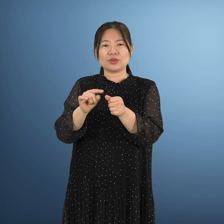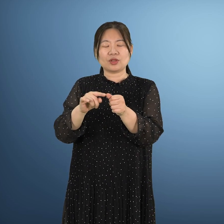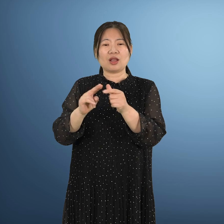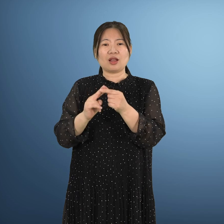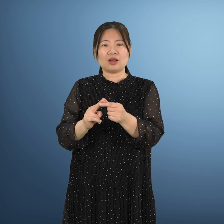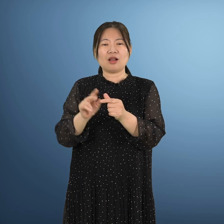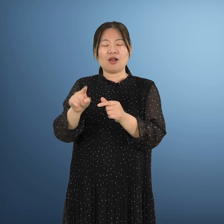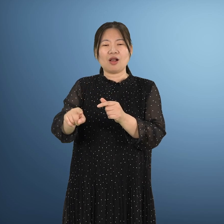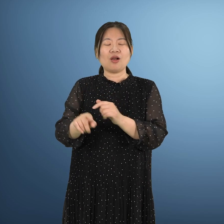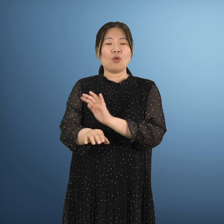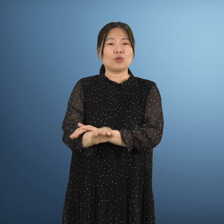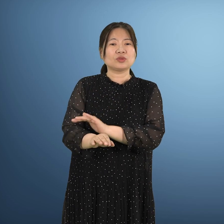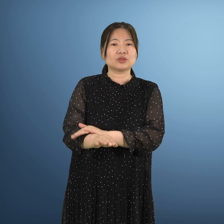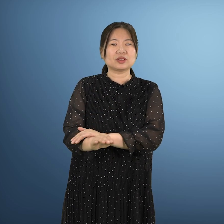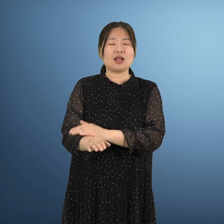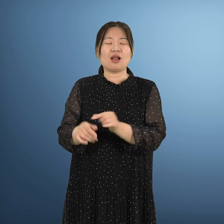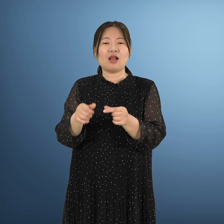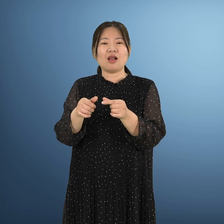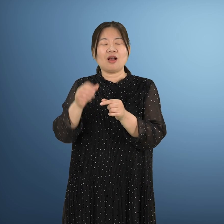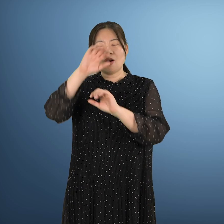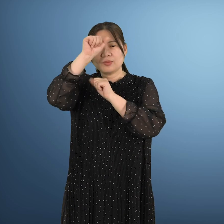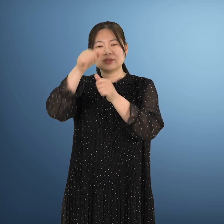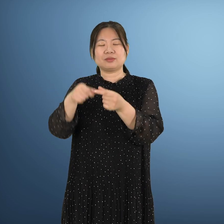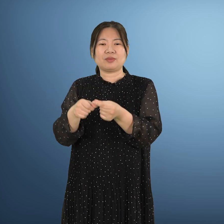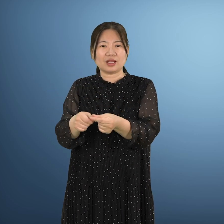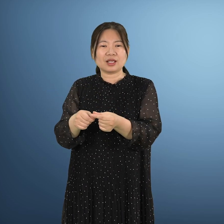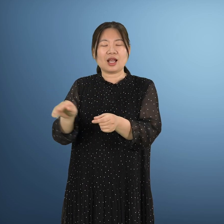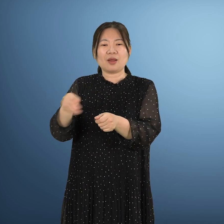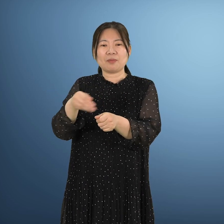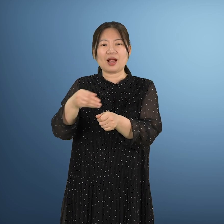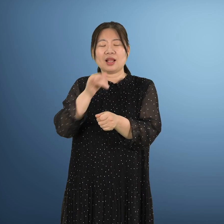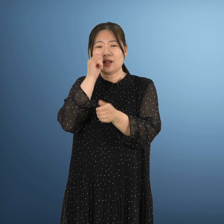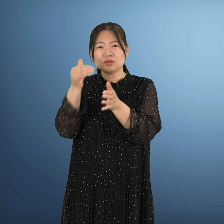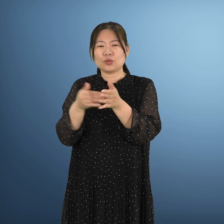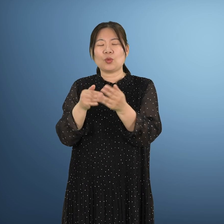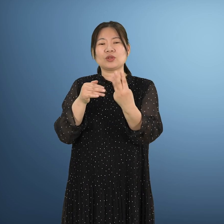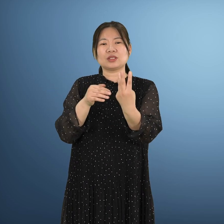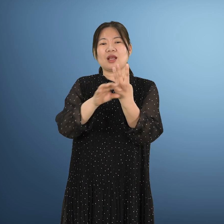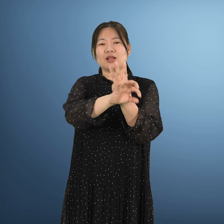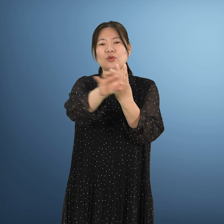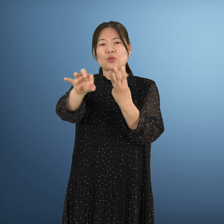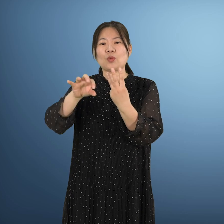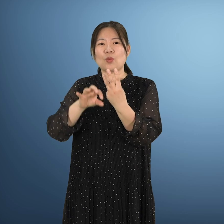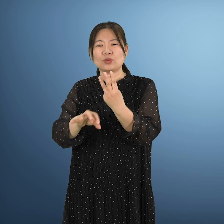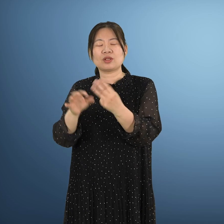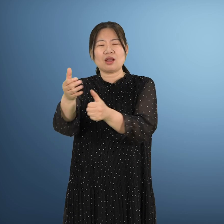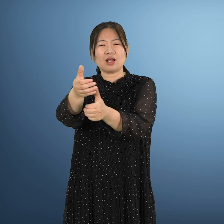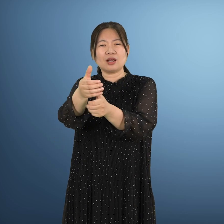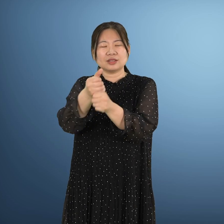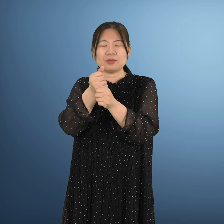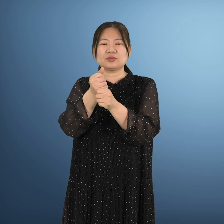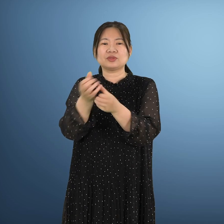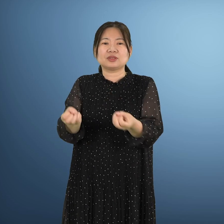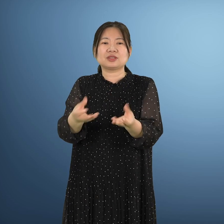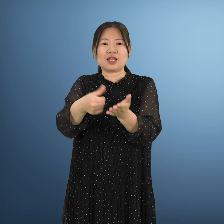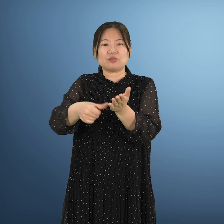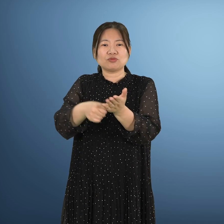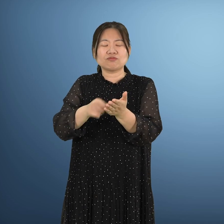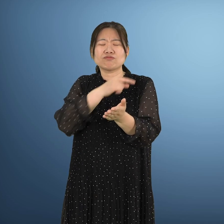엄지손가락과 그의 오른쪽 엄지발가락에 바르고 세 군데 잡은 제물의